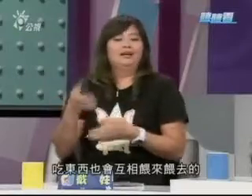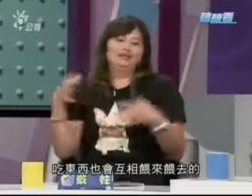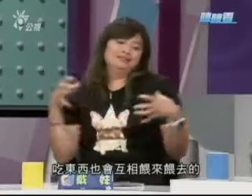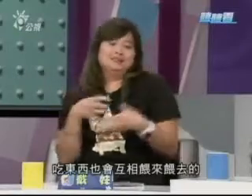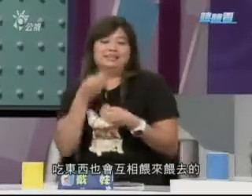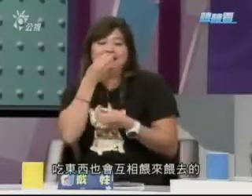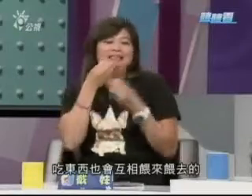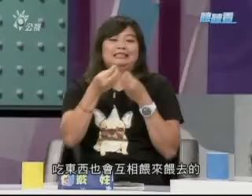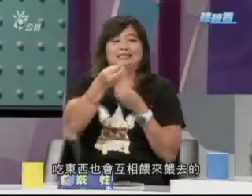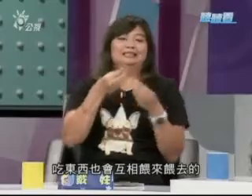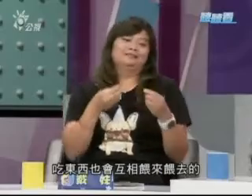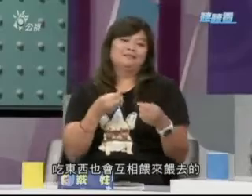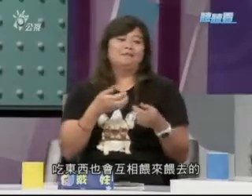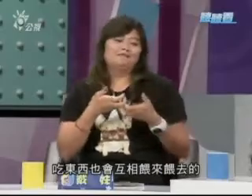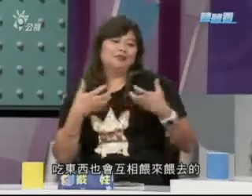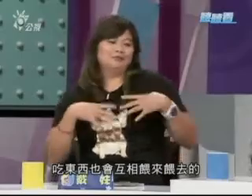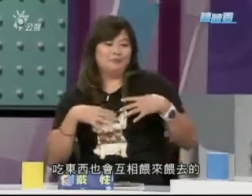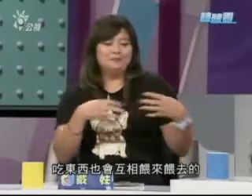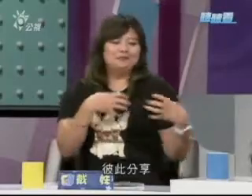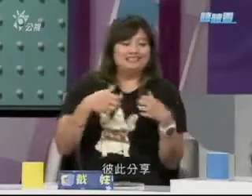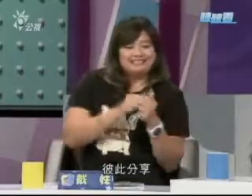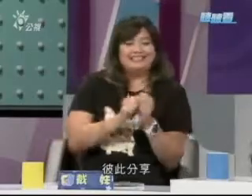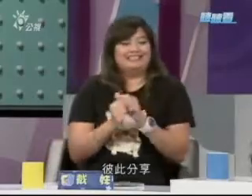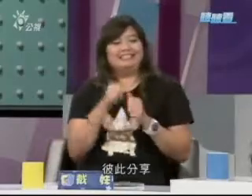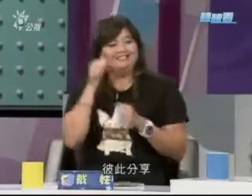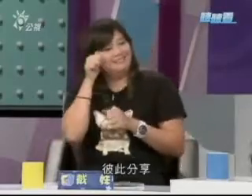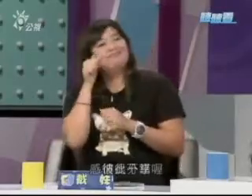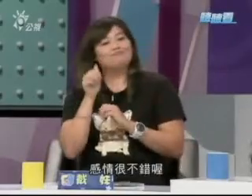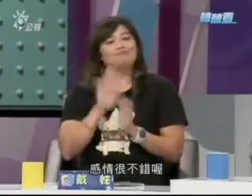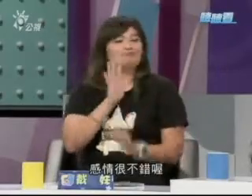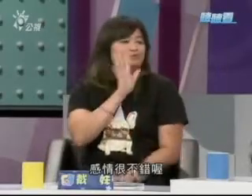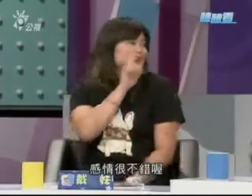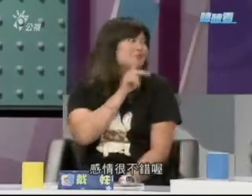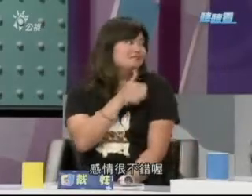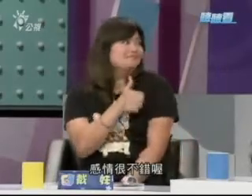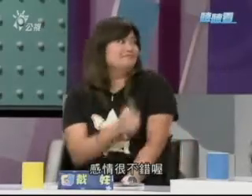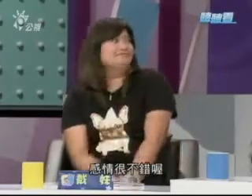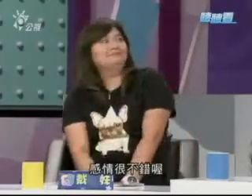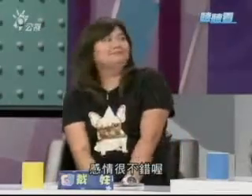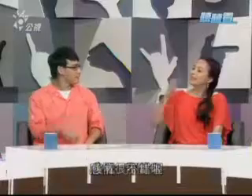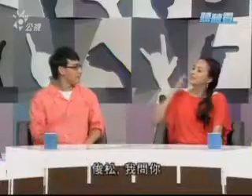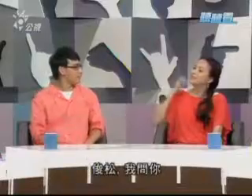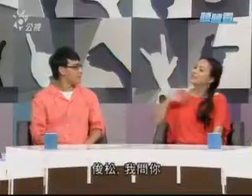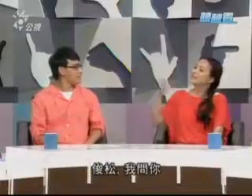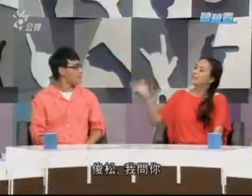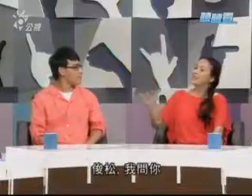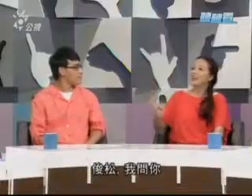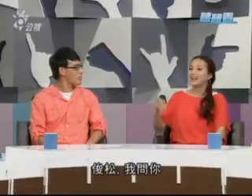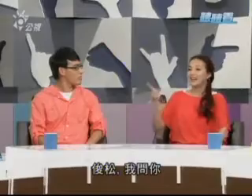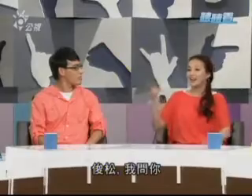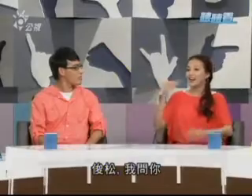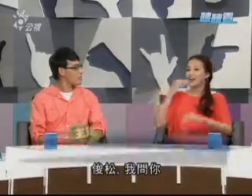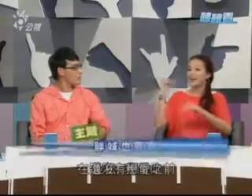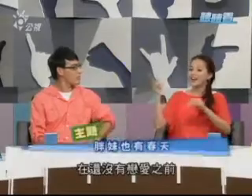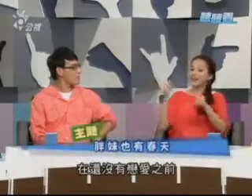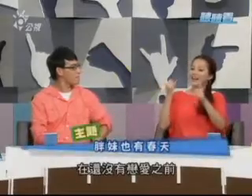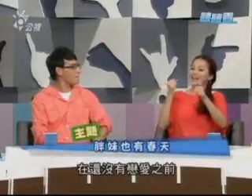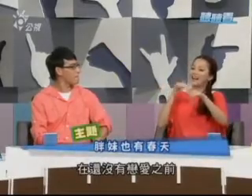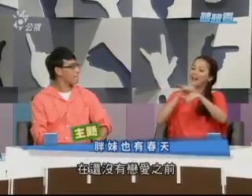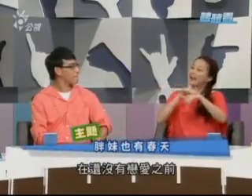吃东西呢也会互相喂来喂去的，彼此分享，感情很不错哦。俊松，我问你，在还没有恋爱